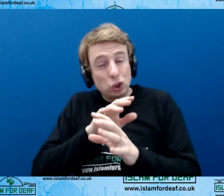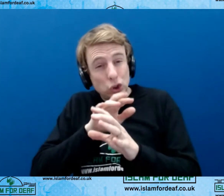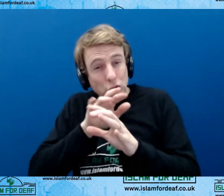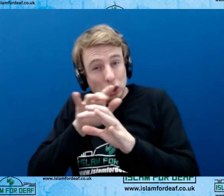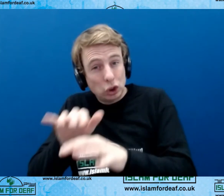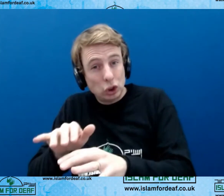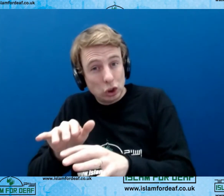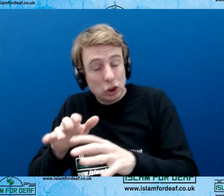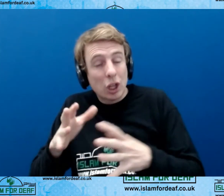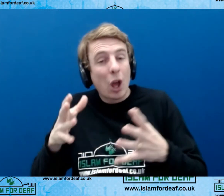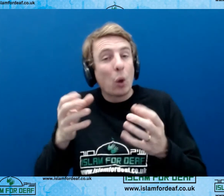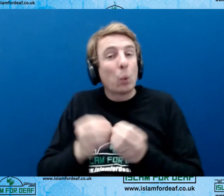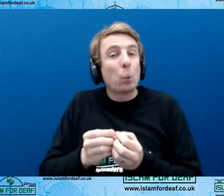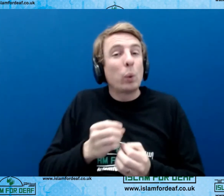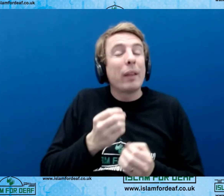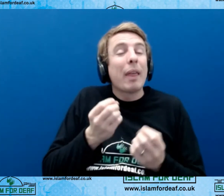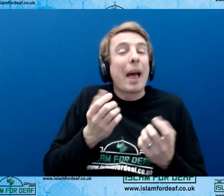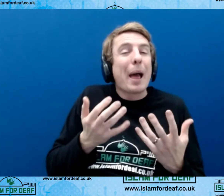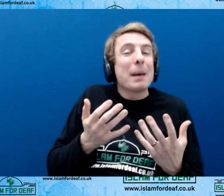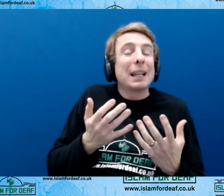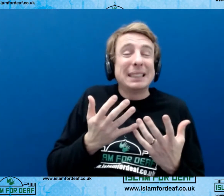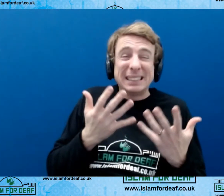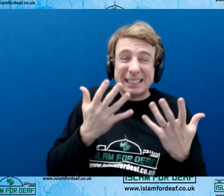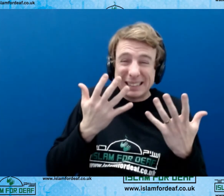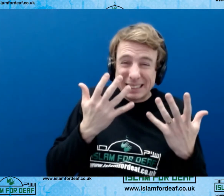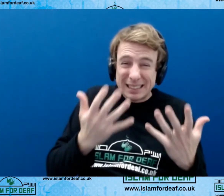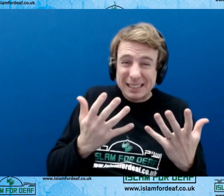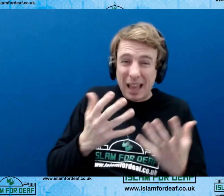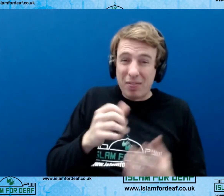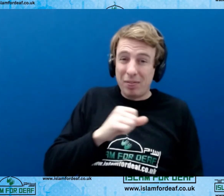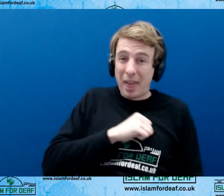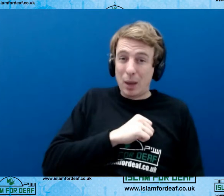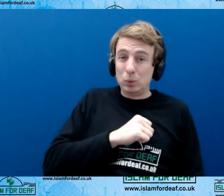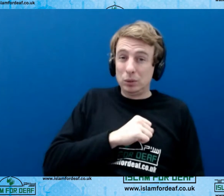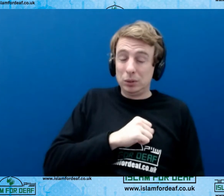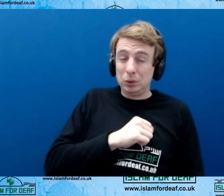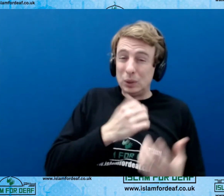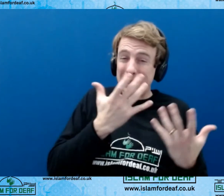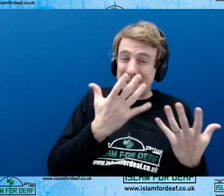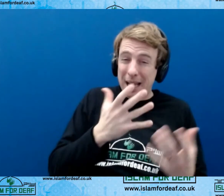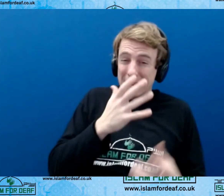And now the number of Muslims is more than 2 billion.